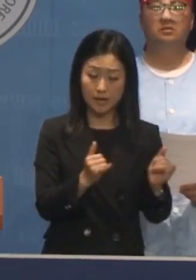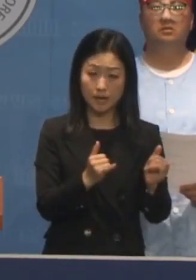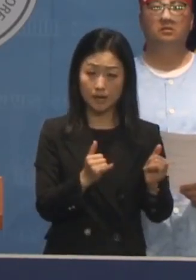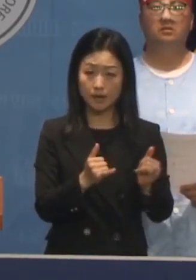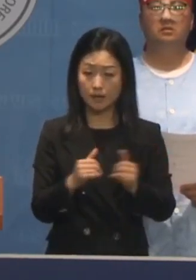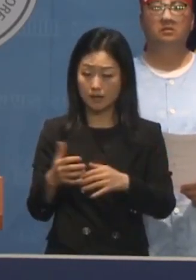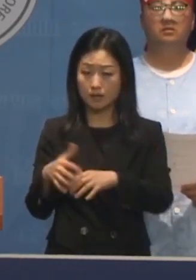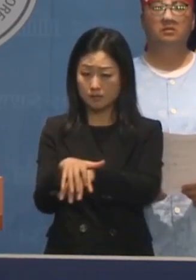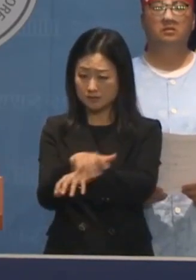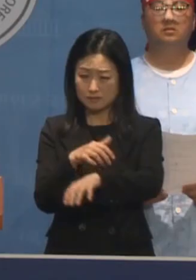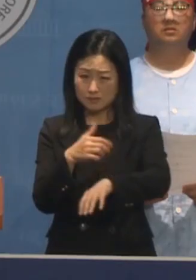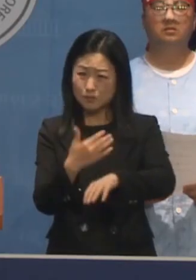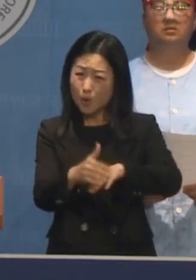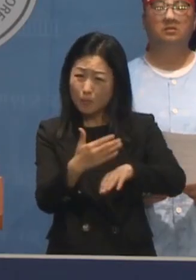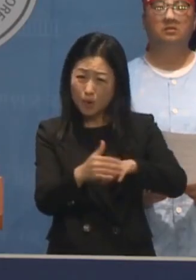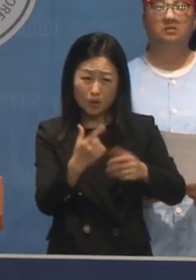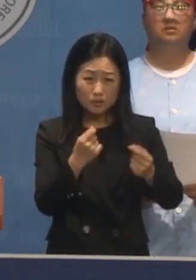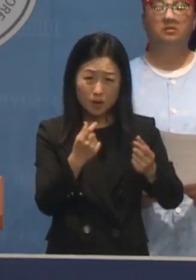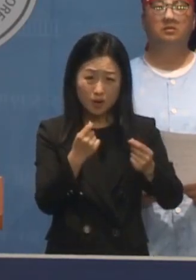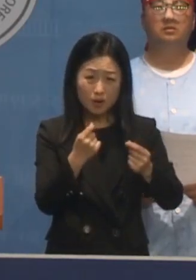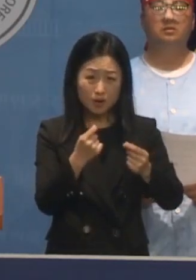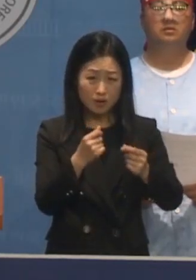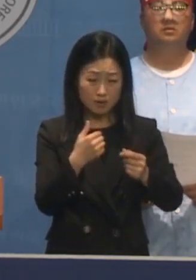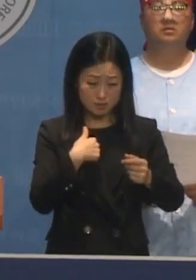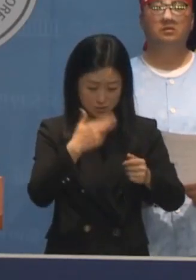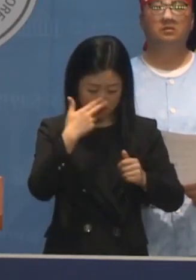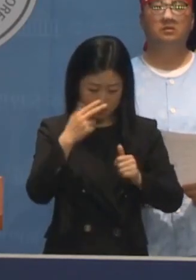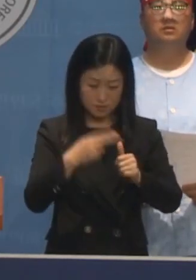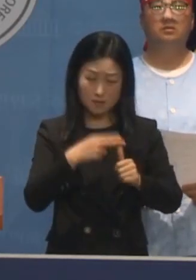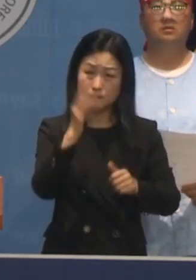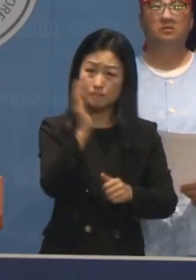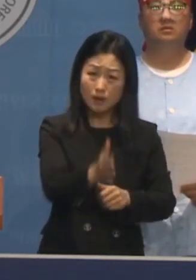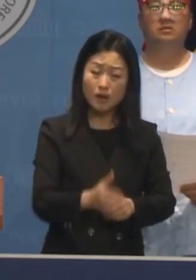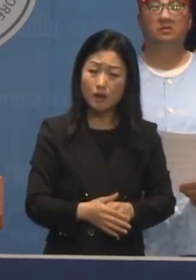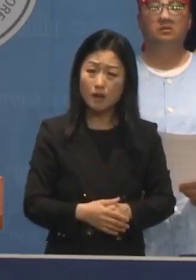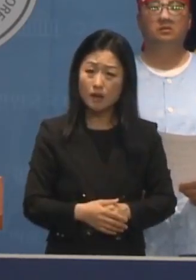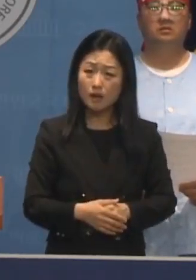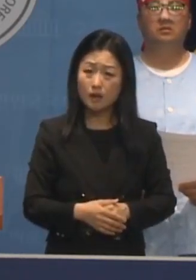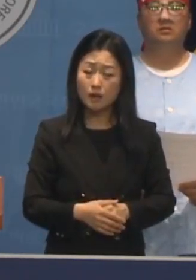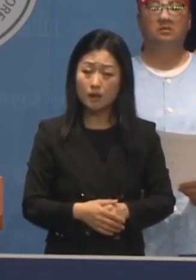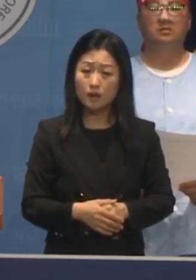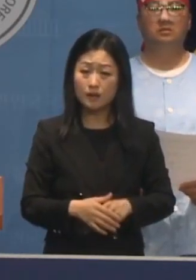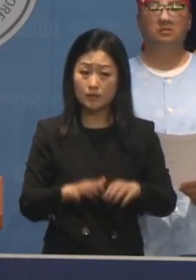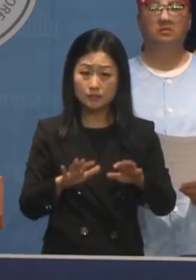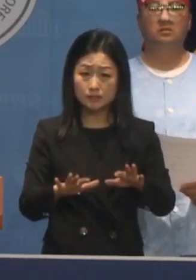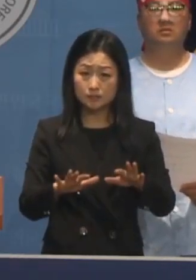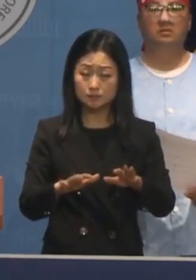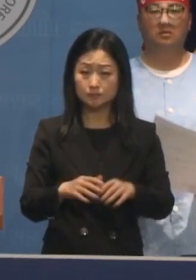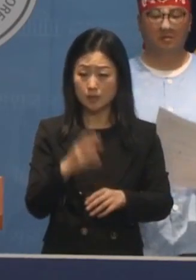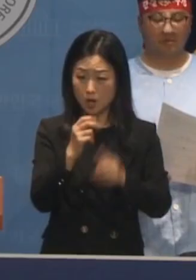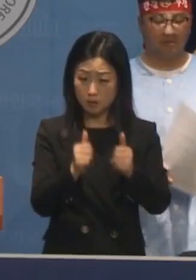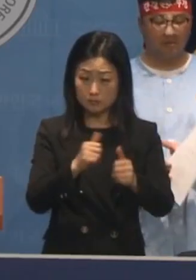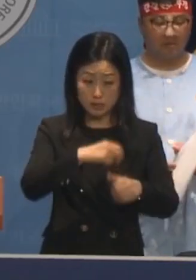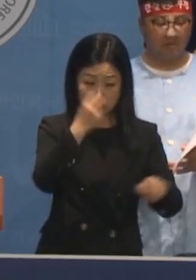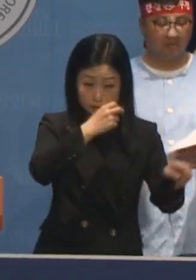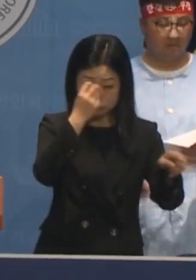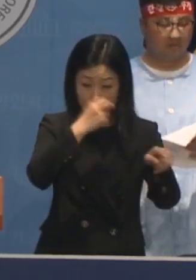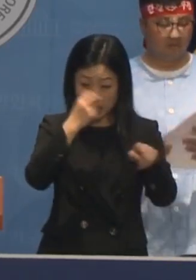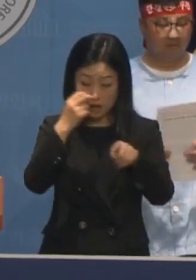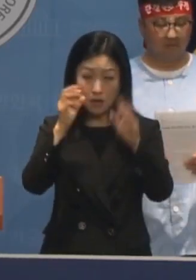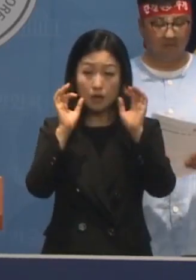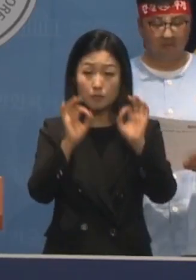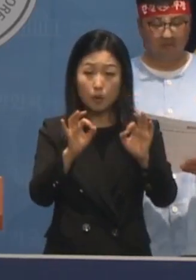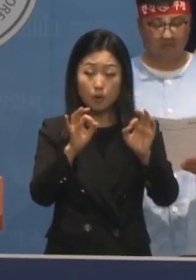조폭 집단으로 몰아가며 건진 것 하나 없는 수사를 전방위적으로 펼쳤는데